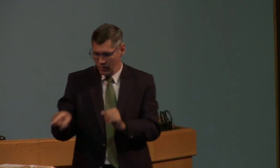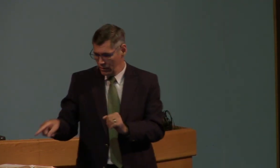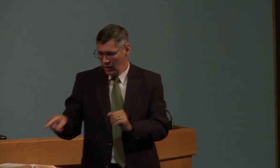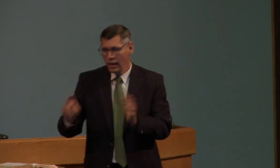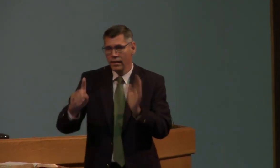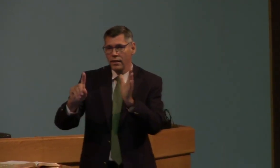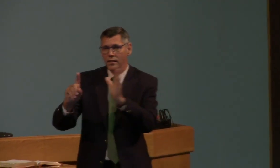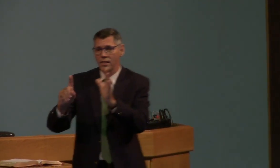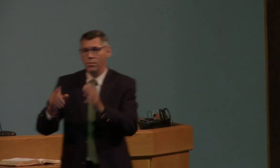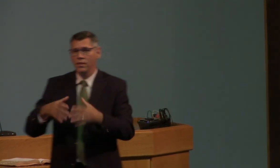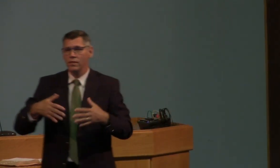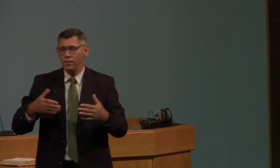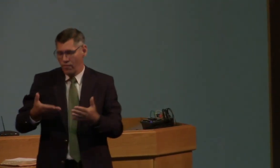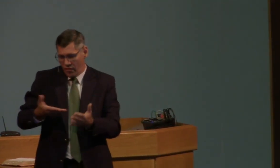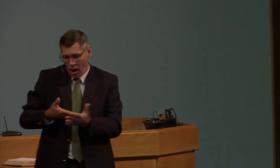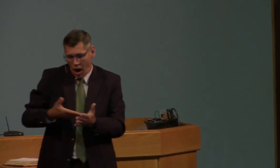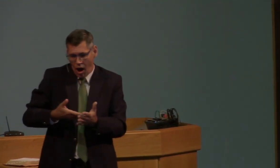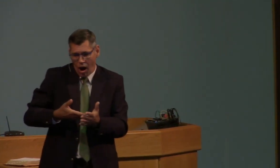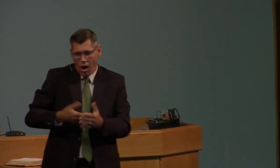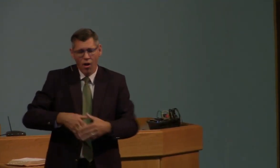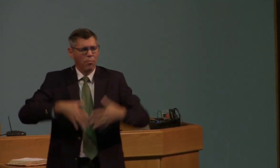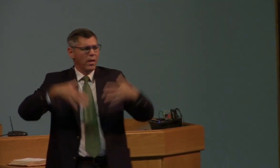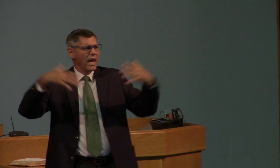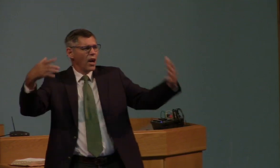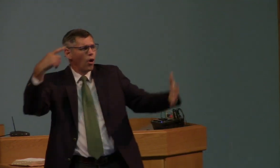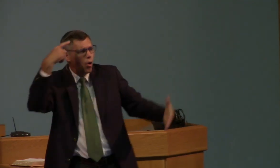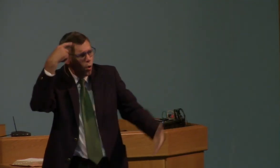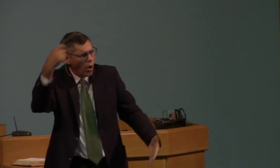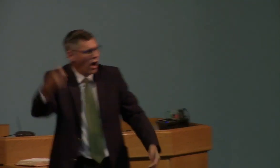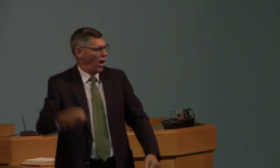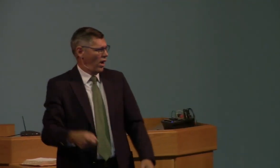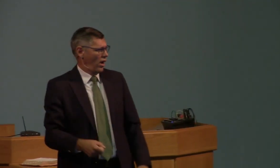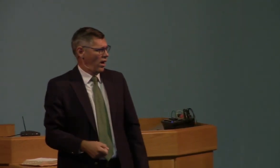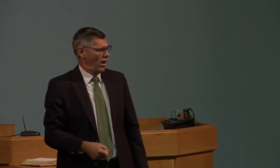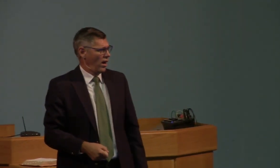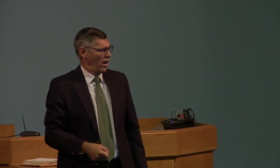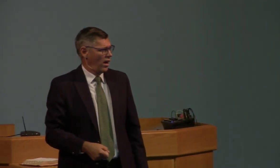Die disippels vra meer glo.